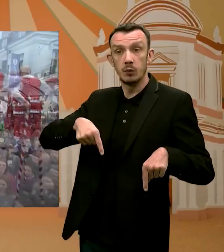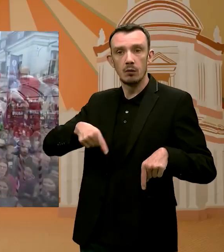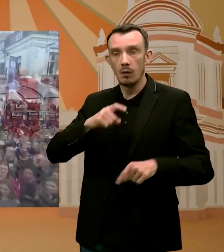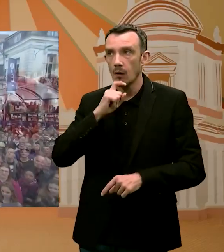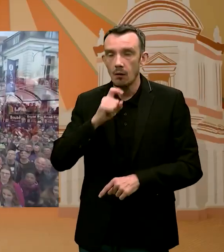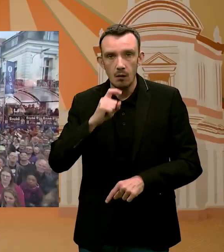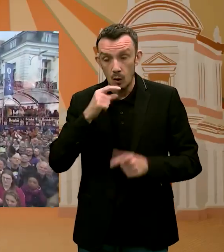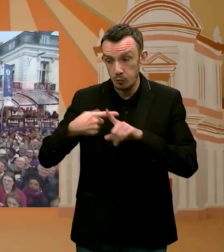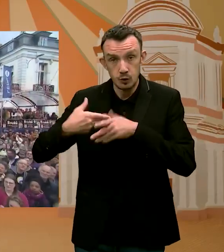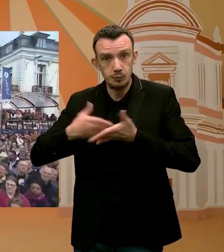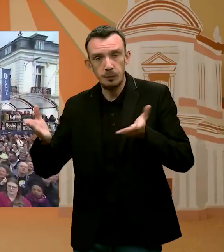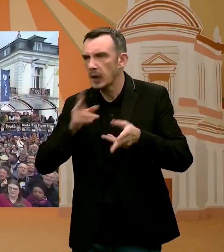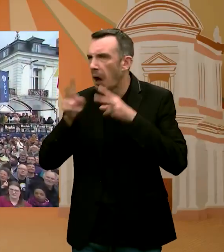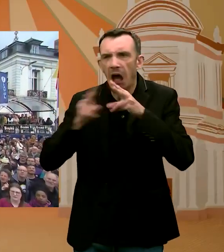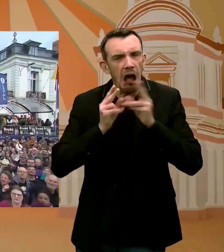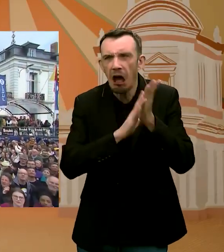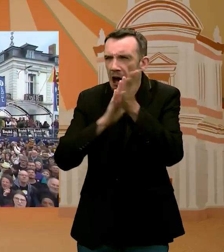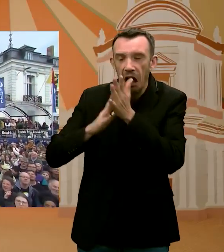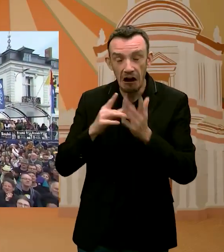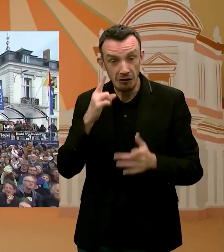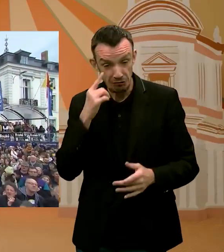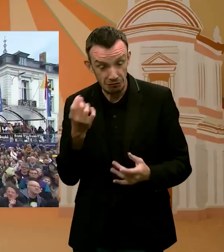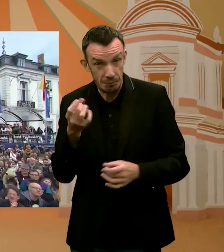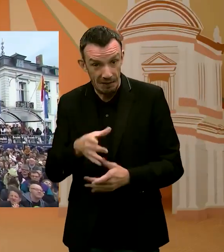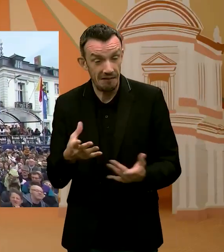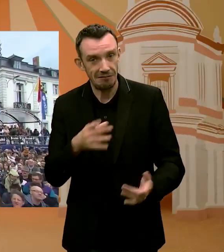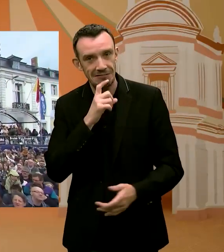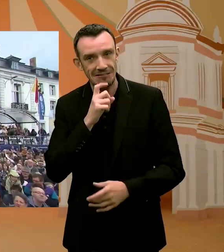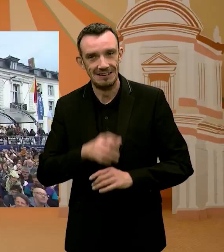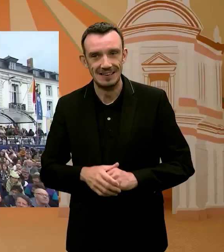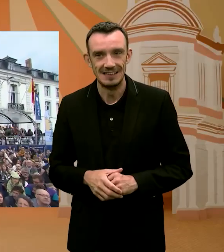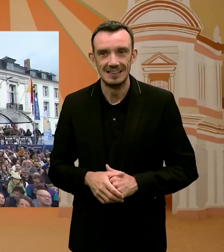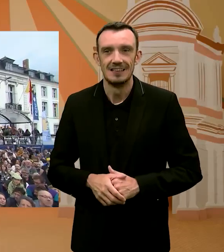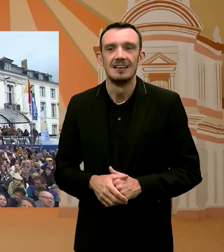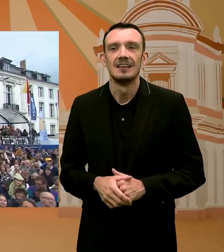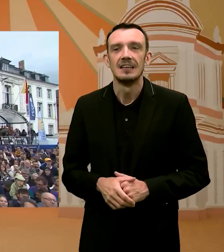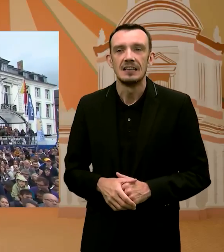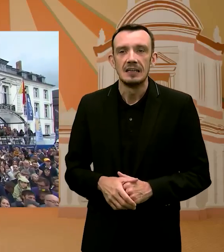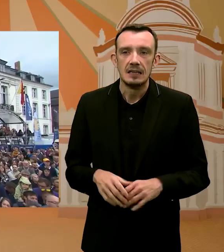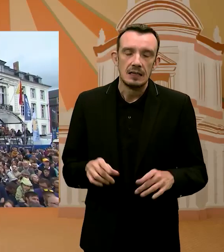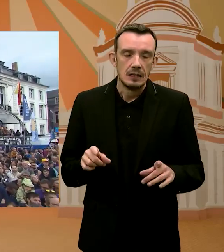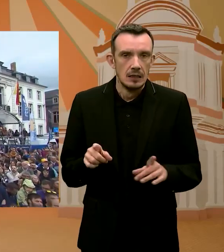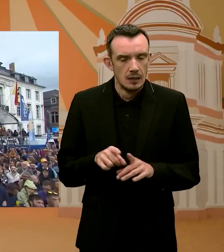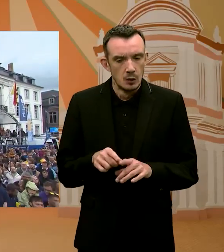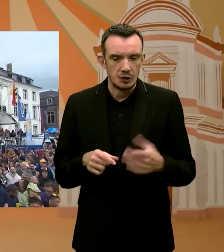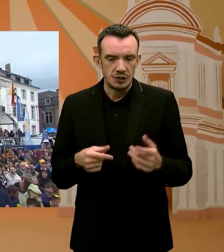hurlant. Je suis avec Céleste, les amis. Mais voilà, j'ai tenté de dire encore un Mélan au sol, ça commence à faire beaucoup là.